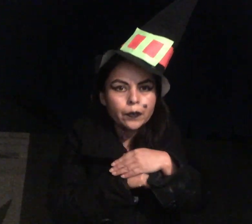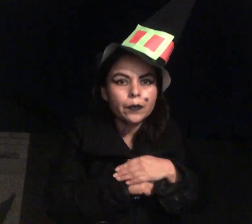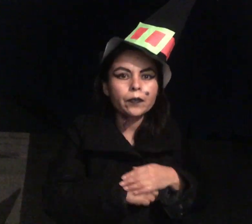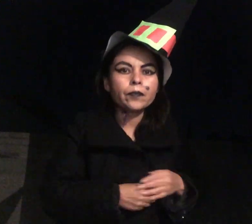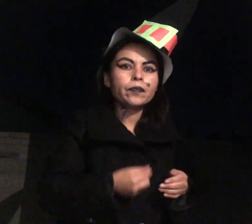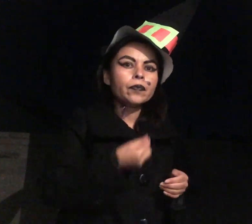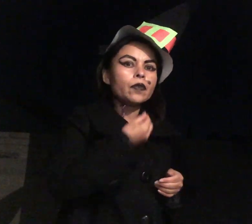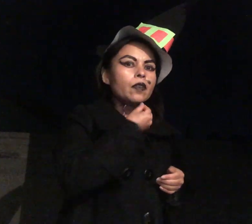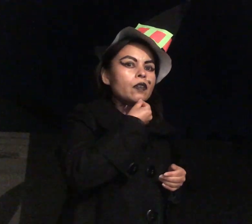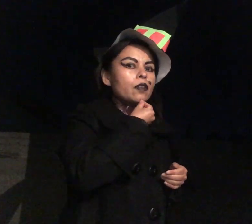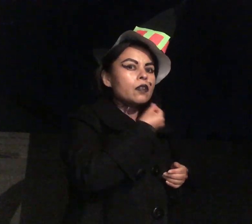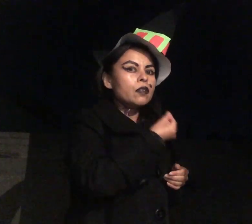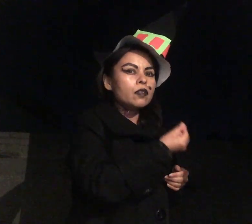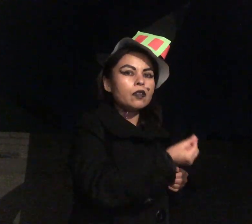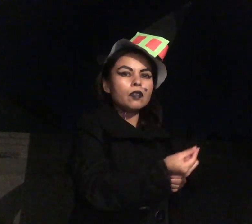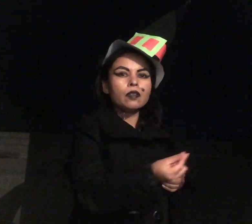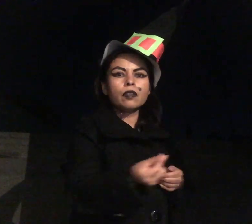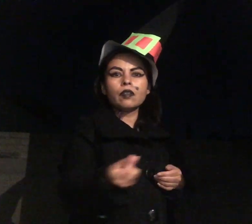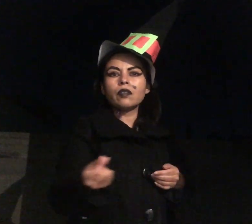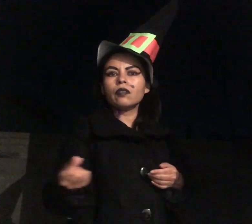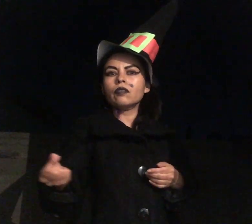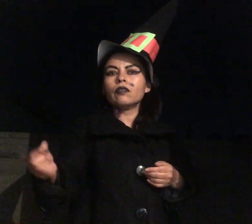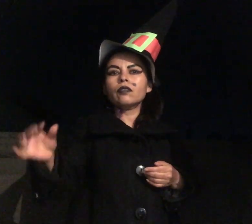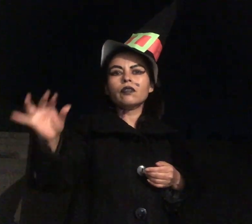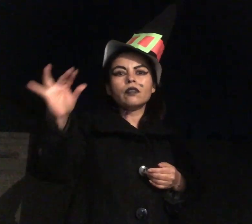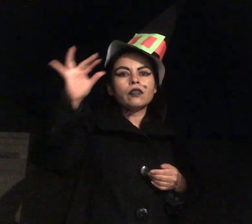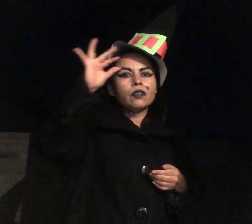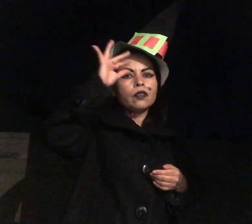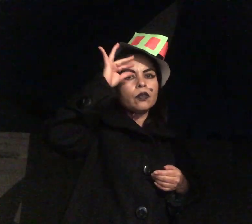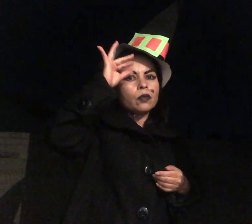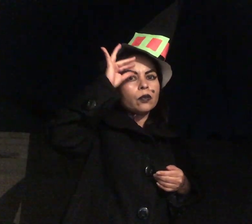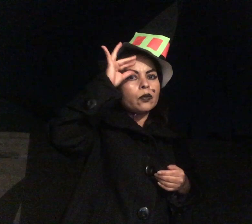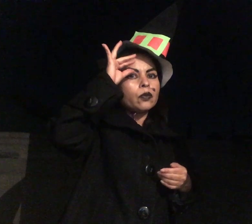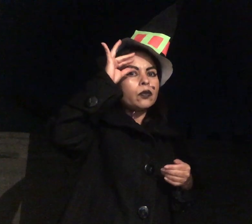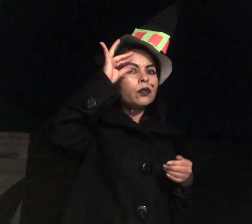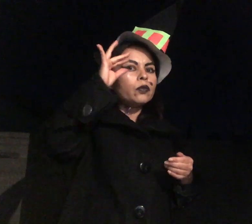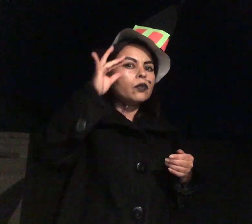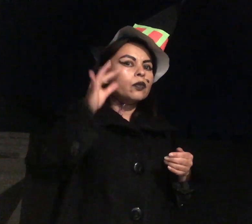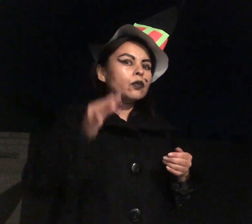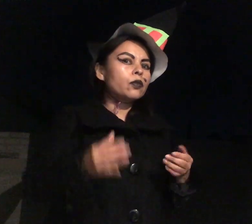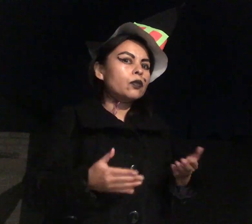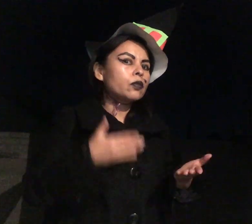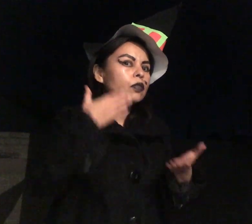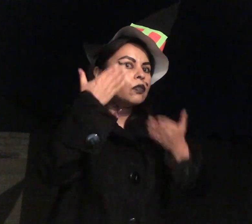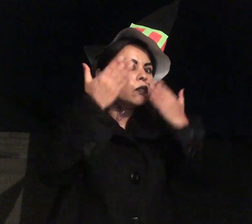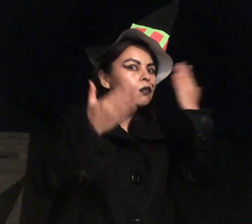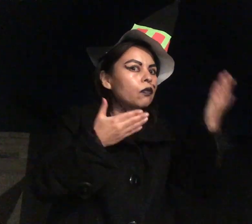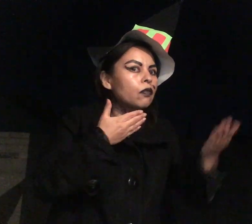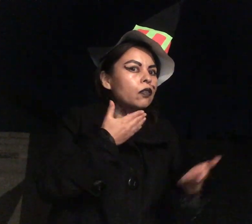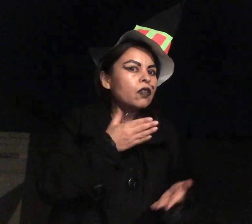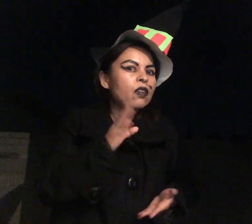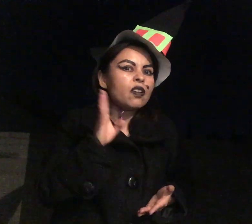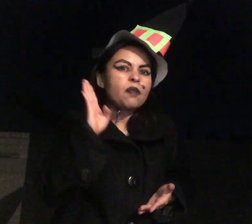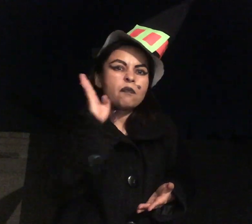con miradas vistas echan chispas para quemar a